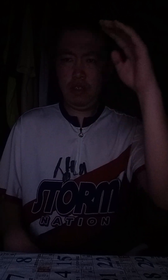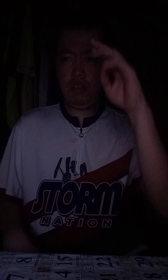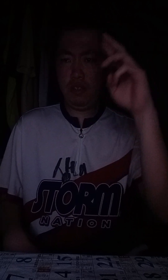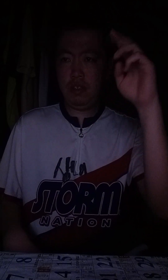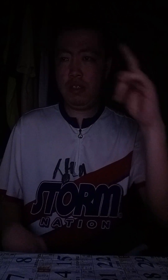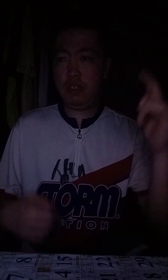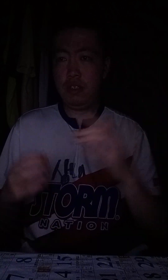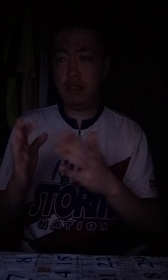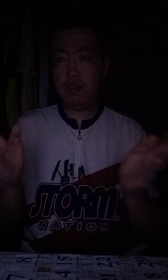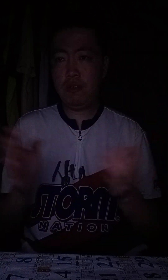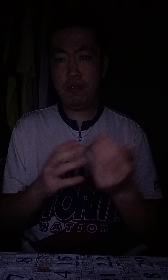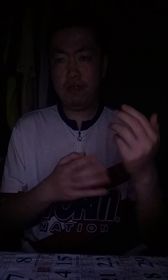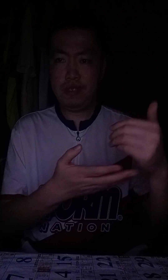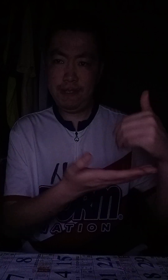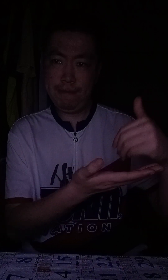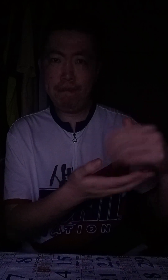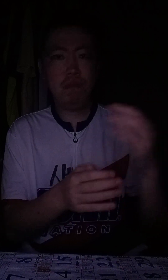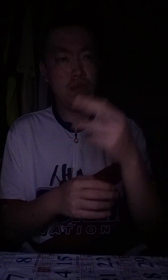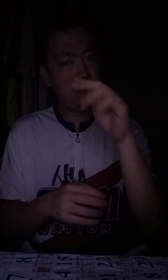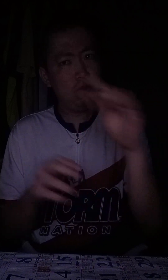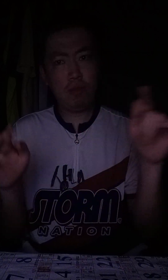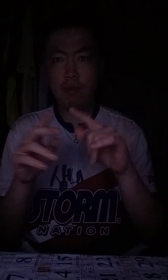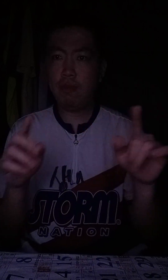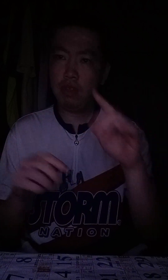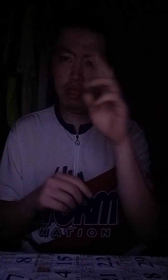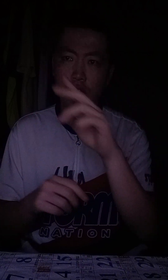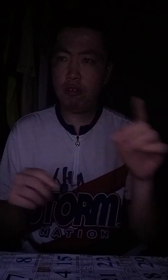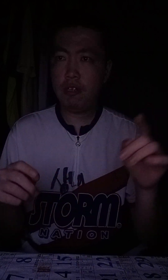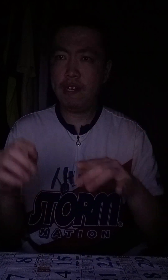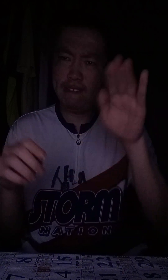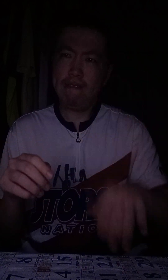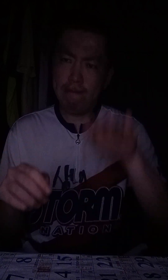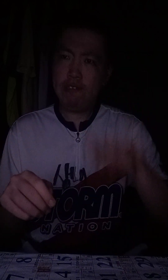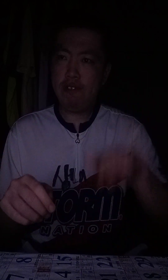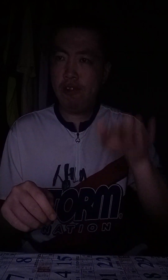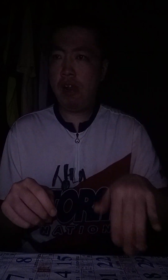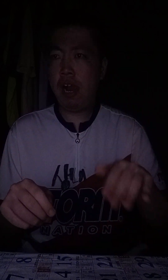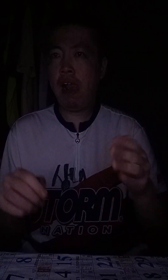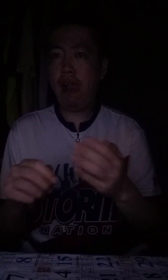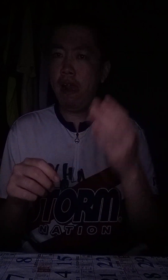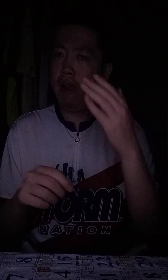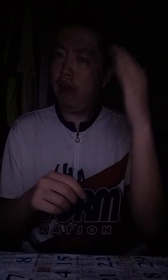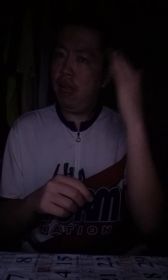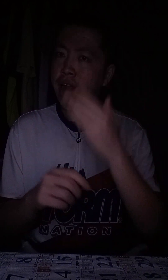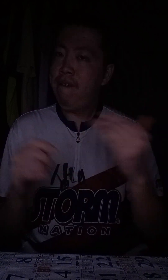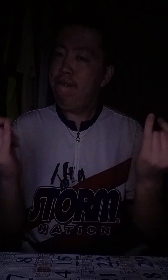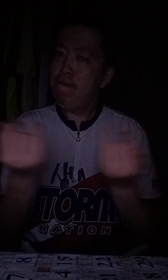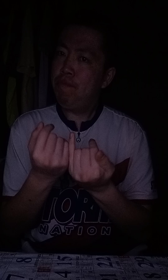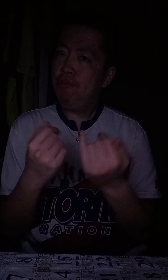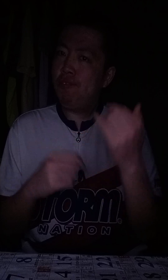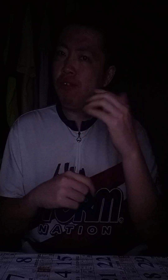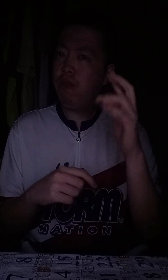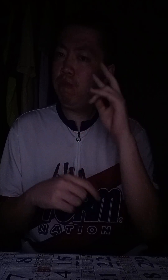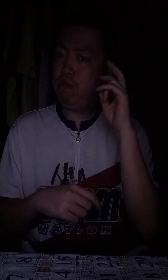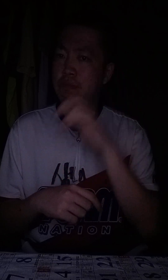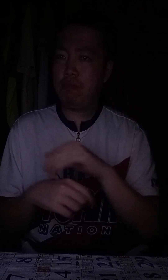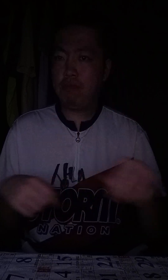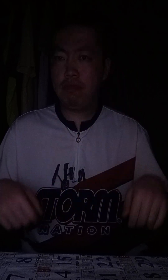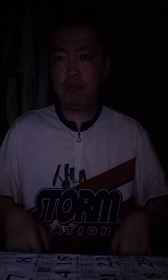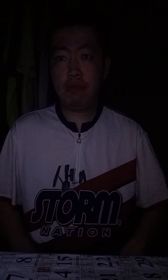겁니다. 경찰 관계자는 운전자 A씨는 급발진 때문에 사고가 난 것이라고 주장하고 있다고 밝혔습니다. 경찰은